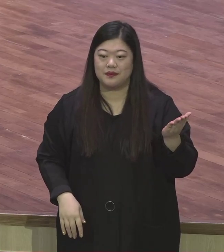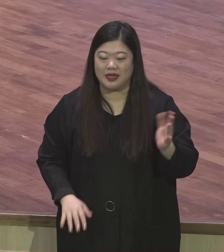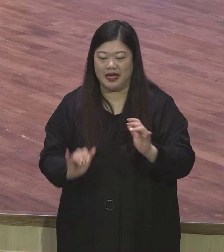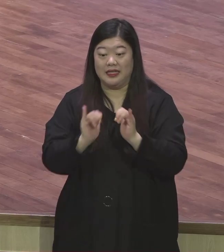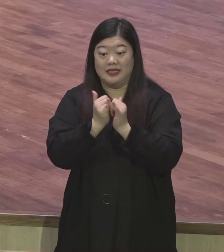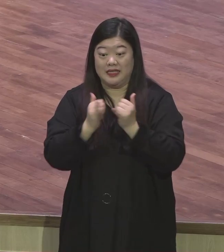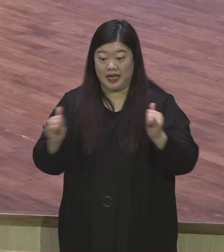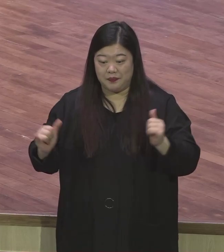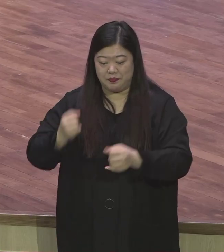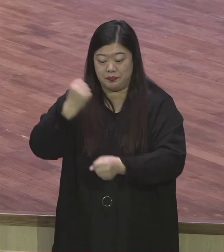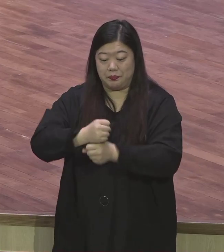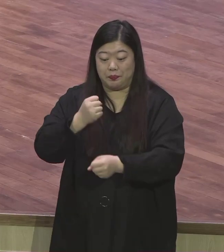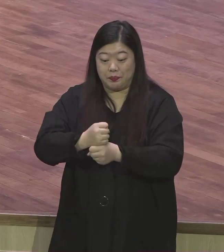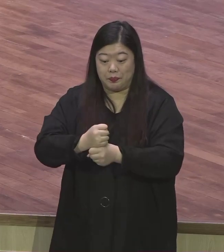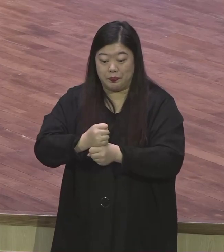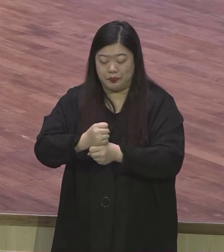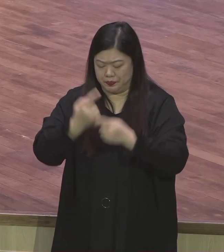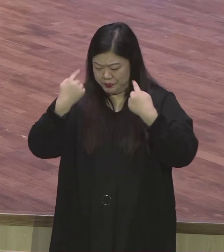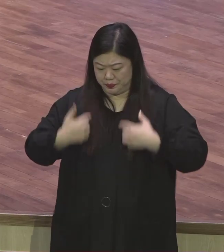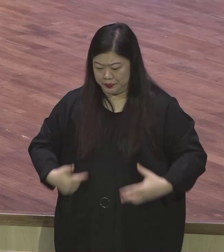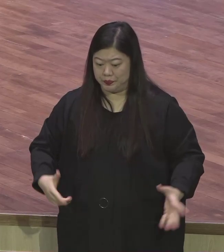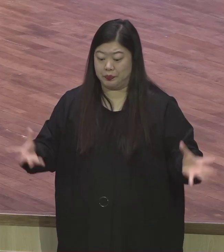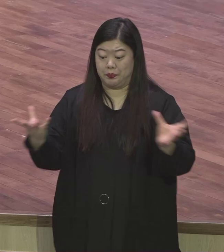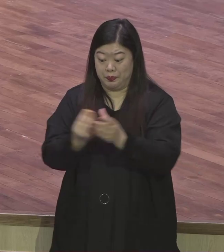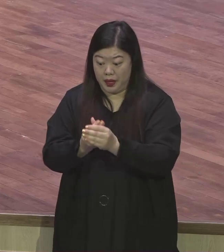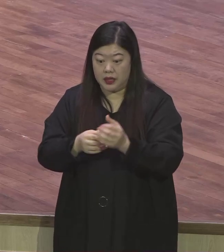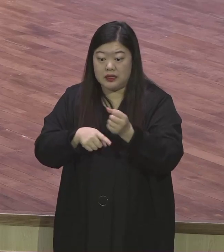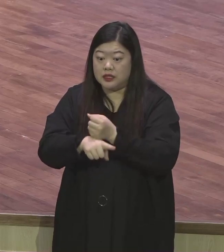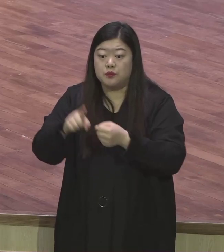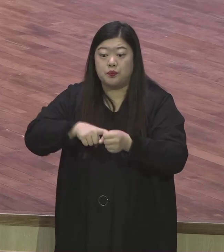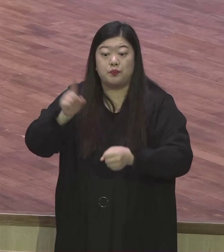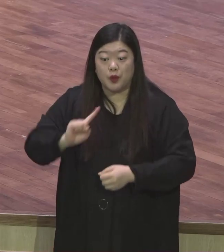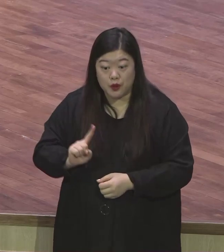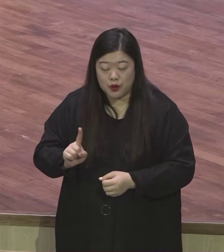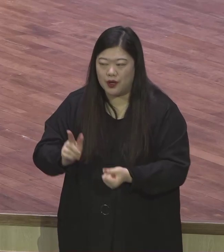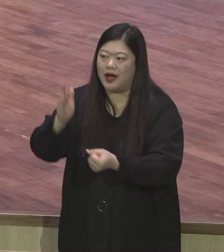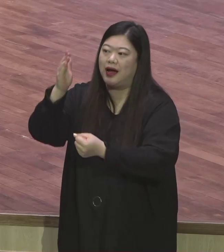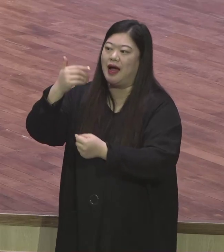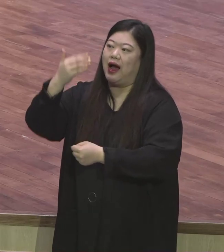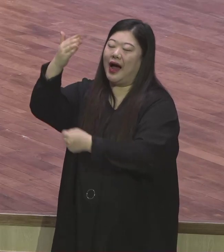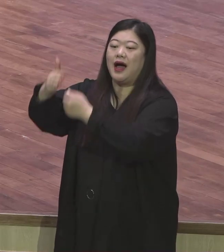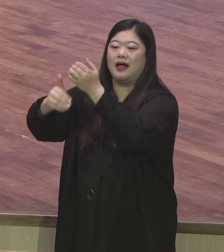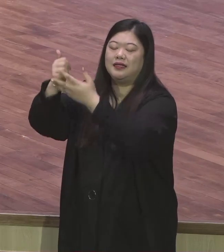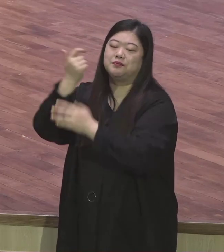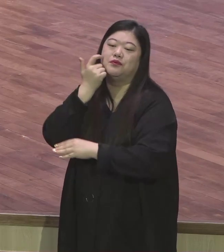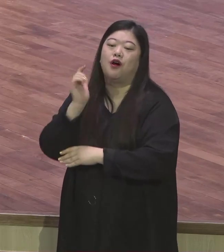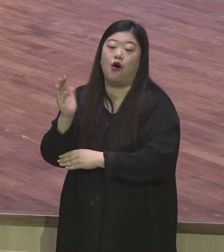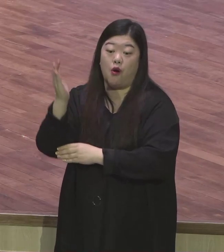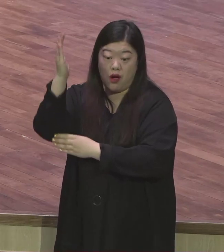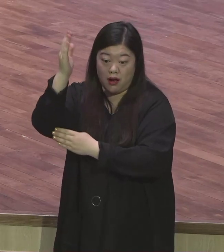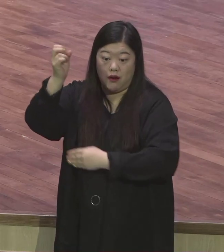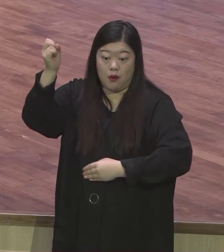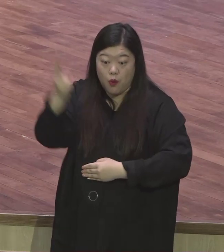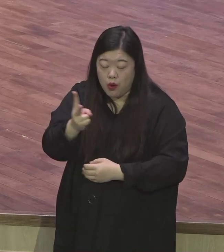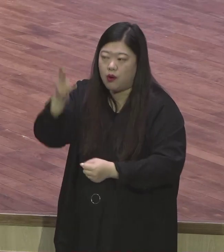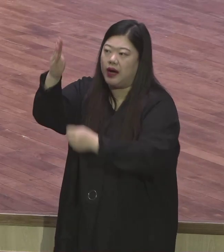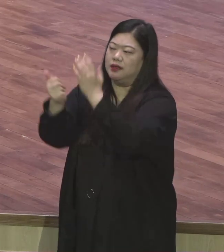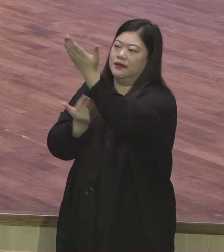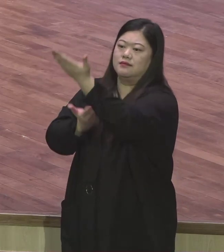사람이 제일 되는 목적은 하나님을 영화롭게 하는 것과 영원토록 그를 즐거워하는 것이라고